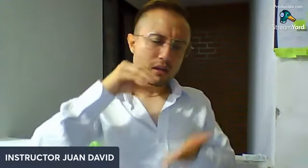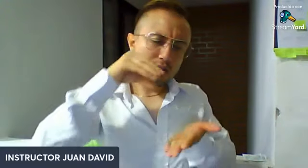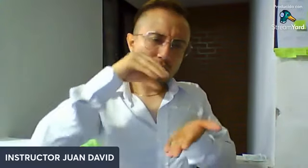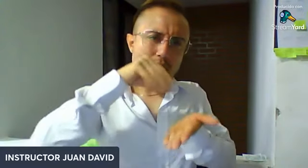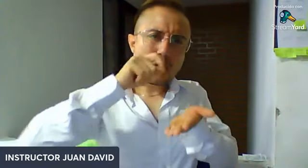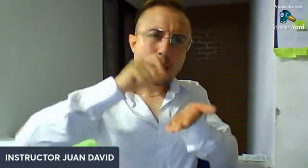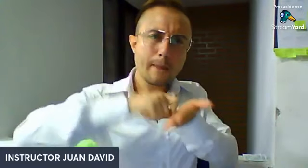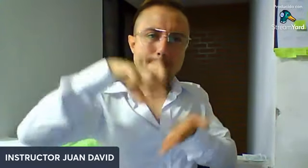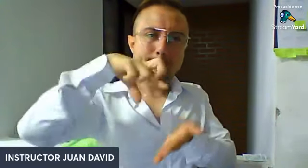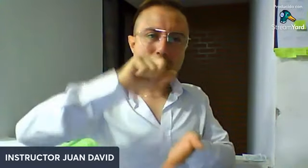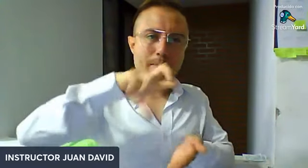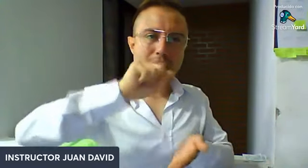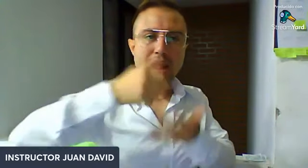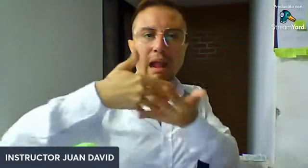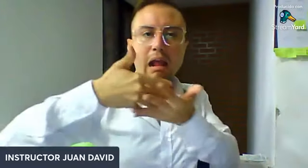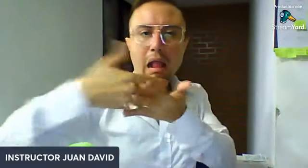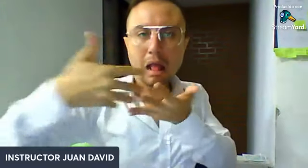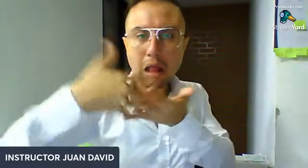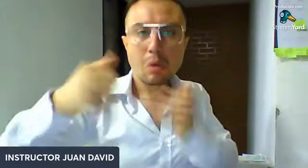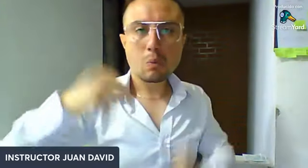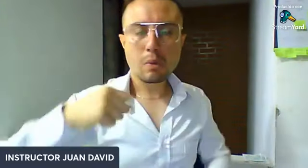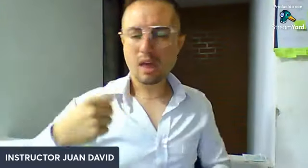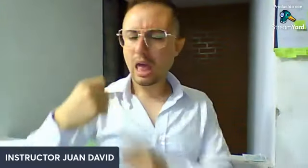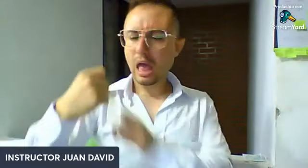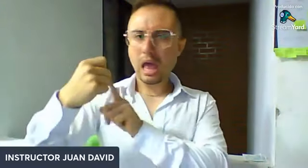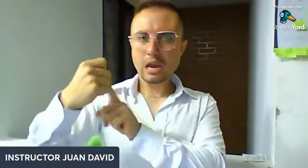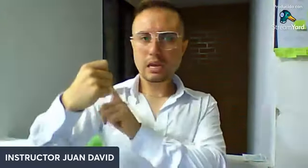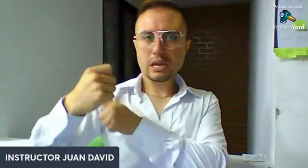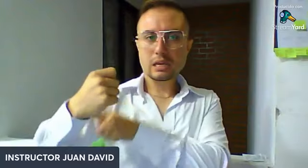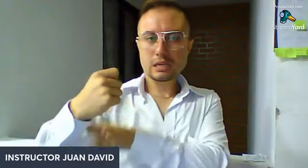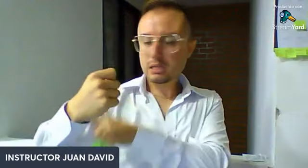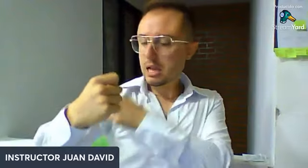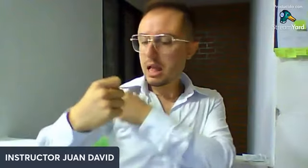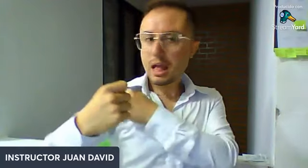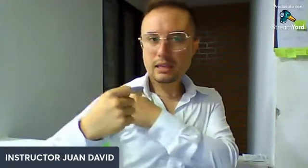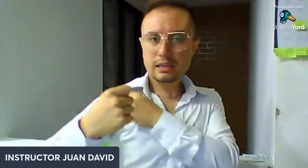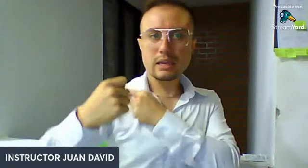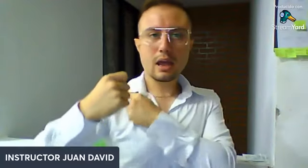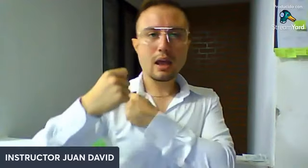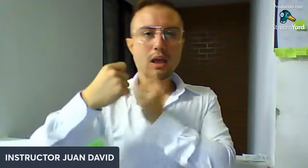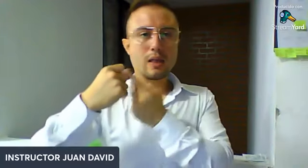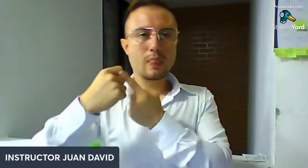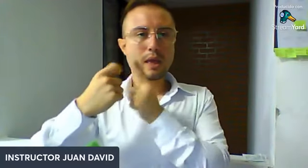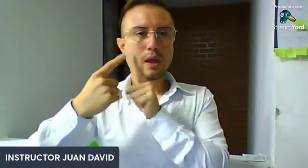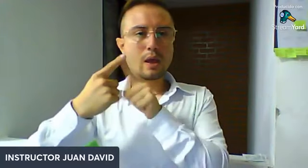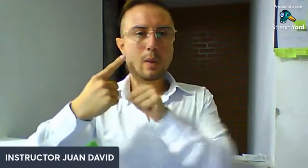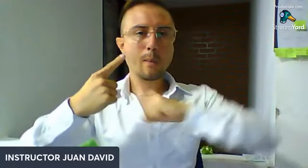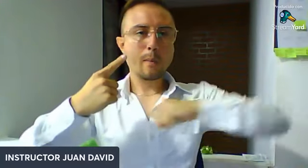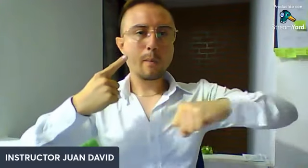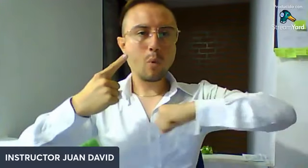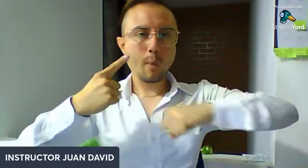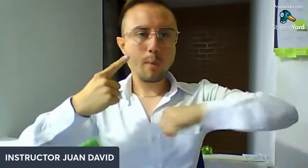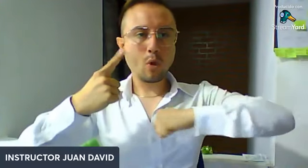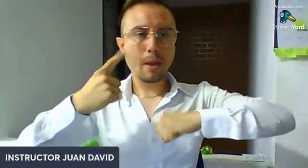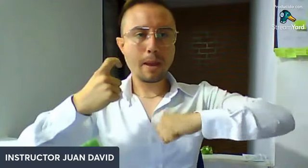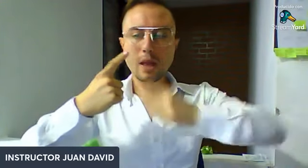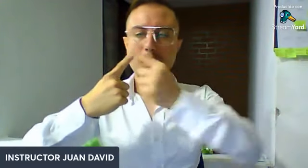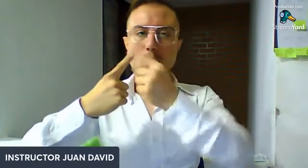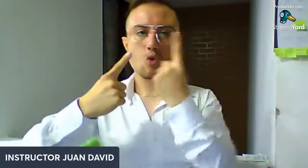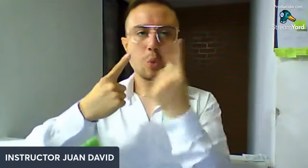Por ejemplo, si hacen la seña papá, entonces ustedes escriben la palabra papá y hacen el dibujo de cómo va la forma de la mano.